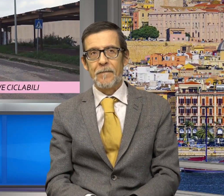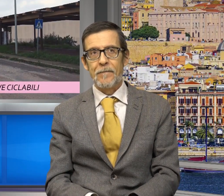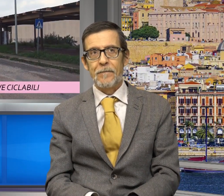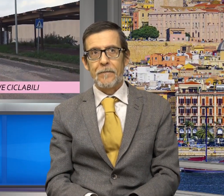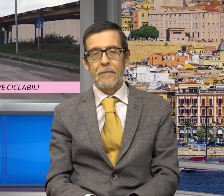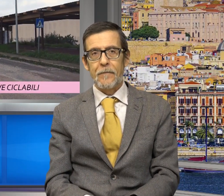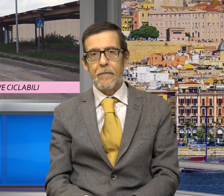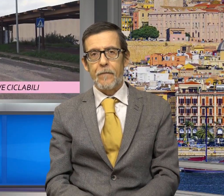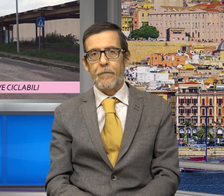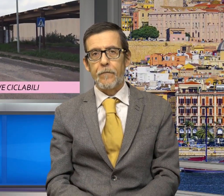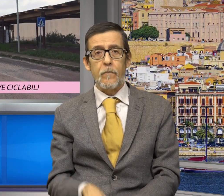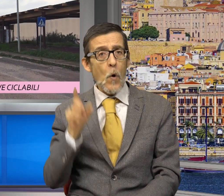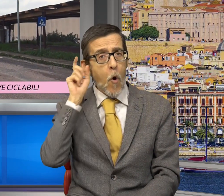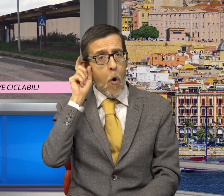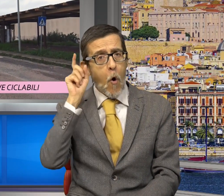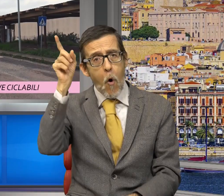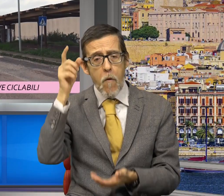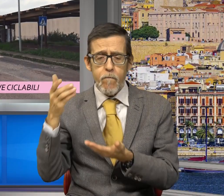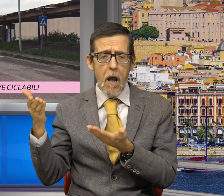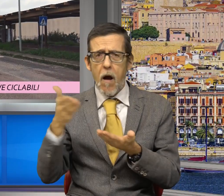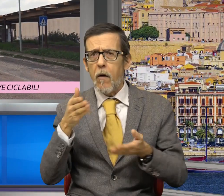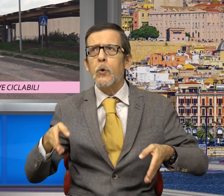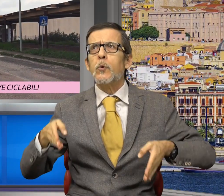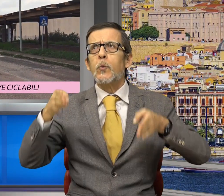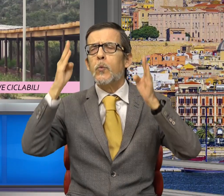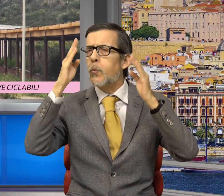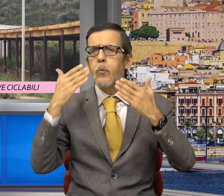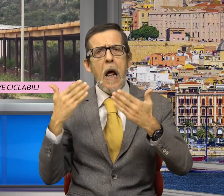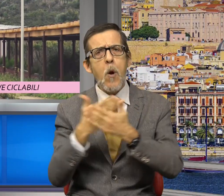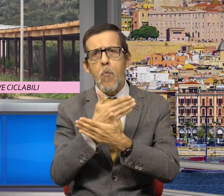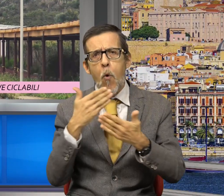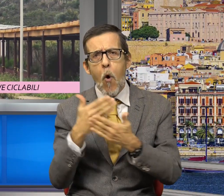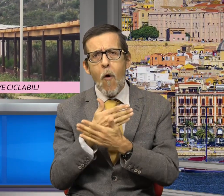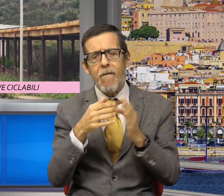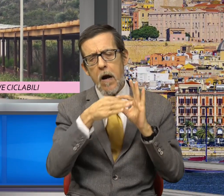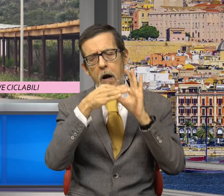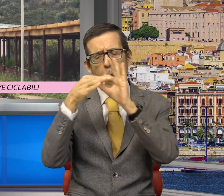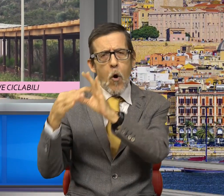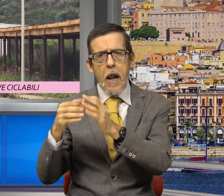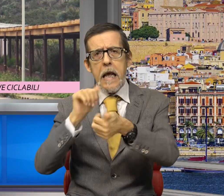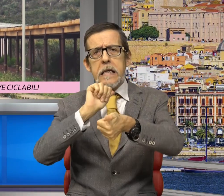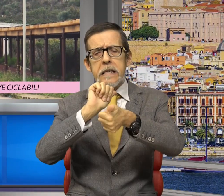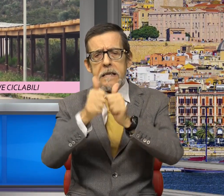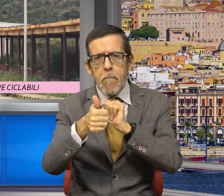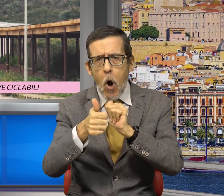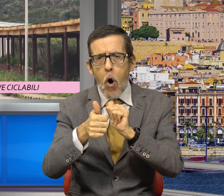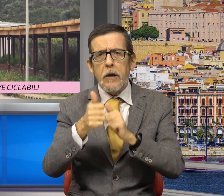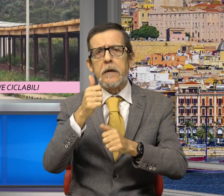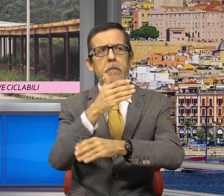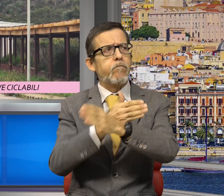Olbia si prepara ad accogliere un'infrastruttura innovativa che coniuga sport, sostenibilità e turismo. Una pista ciclo pedonale fotovoltaica realizzata